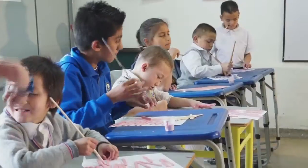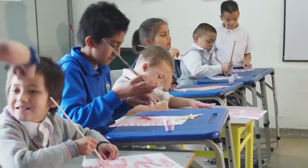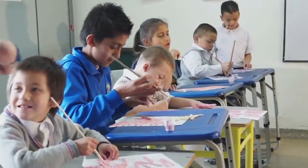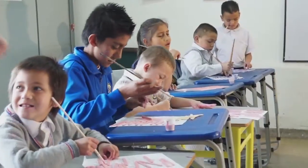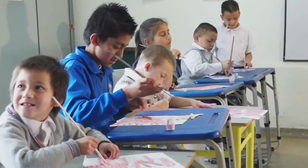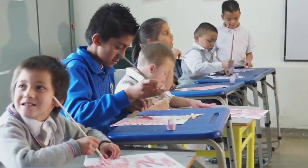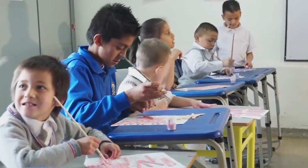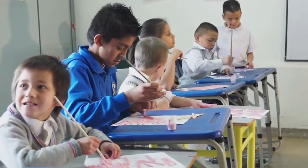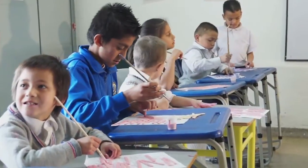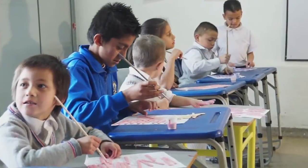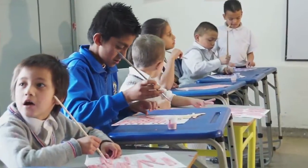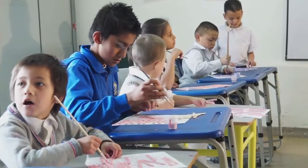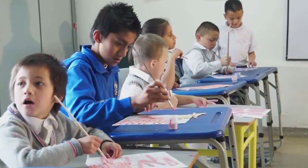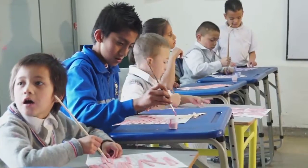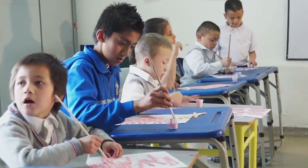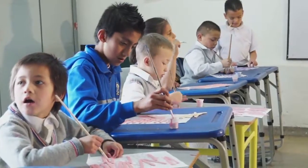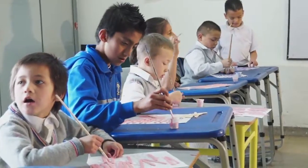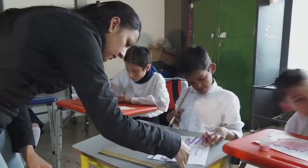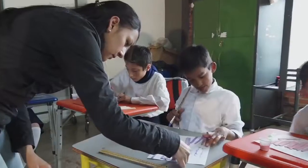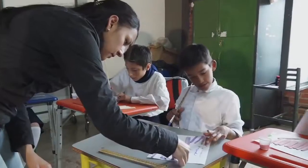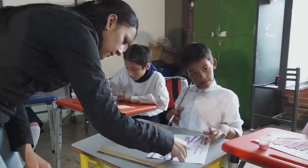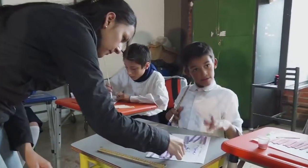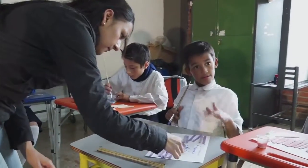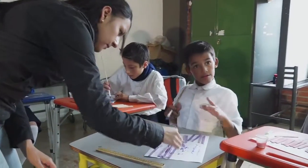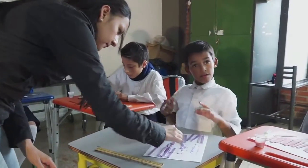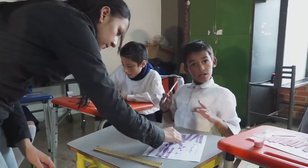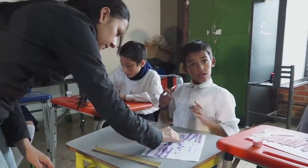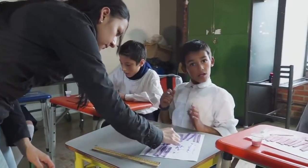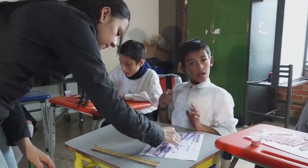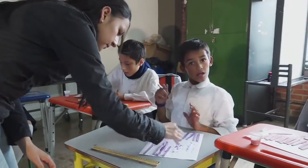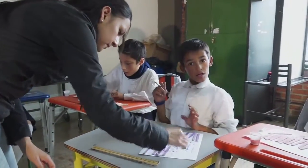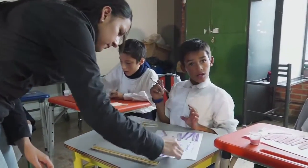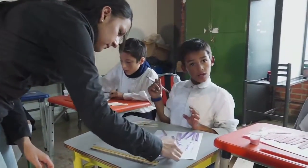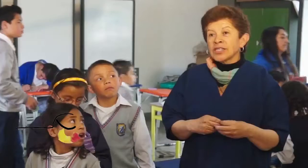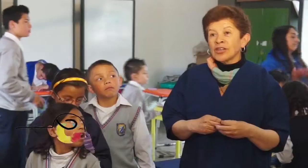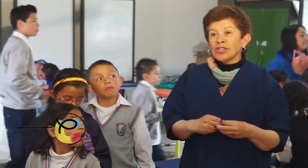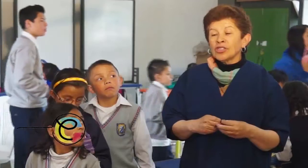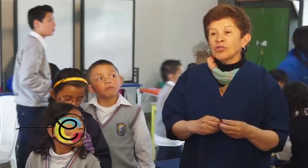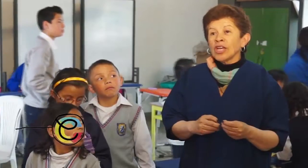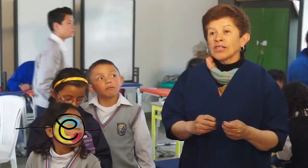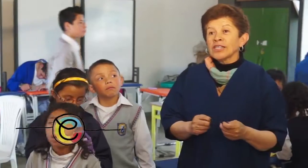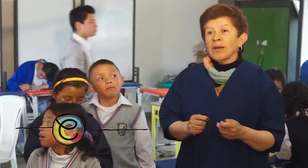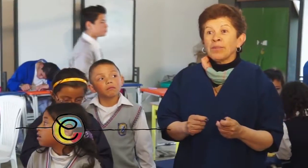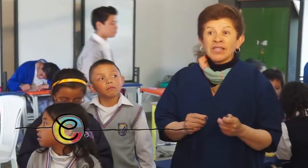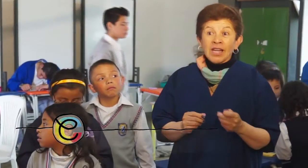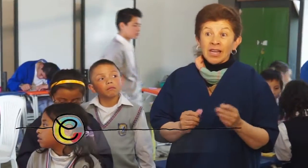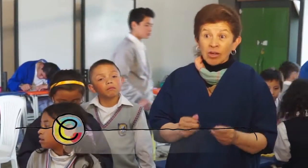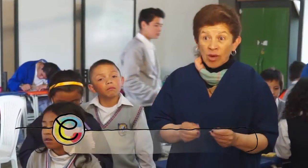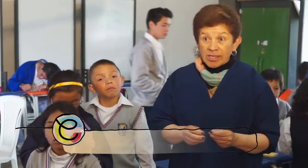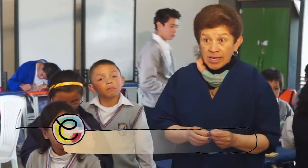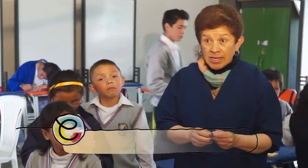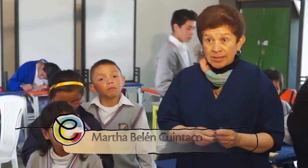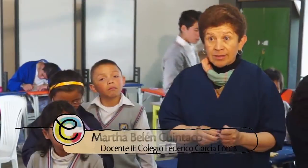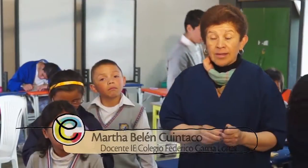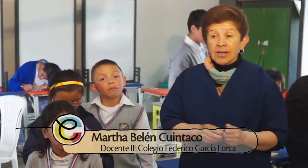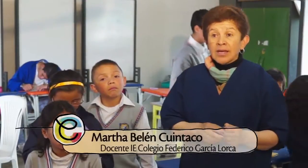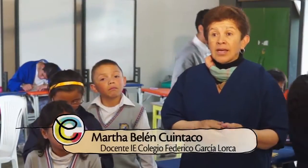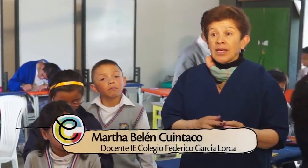está acompañando por ser nativa de la lengua. Lo primero que tenemos que buscar es que los estudiantes aprendan lengua de señas.